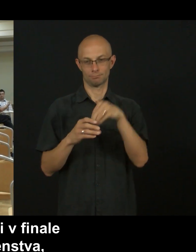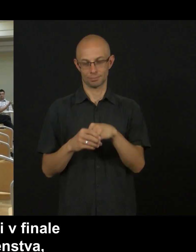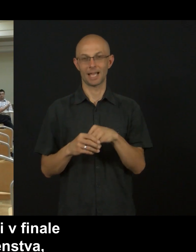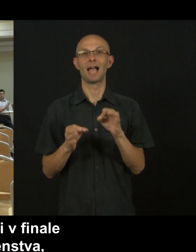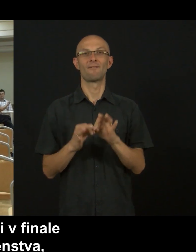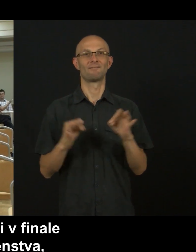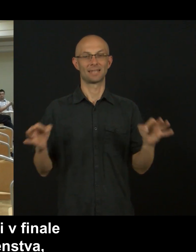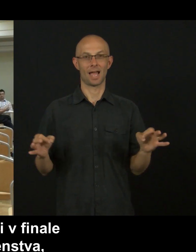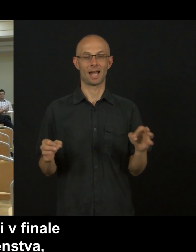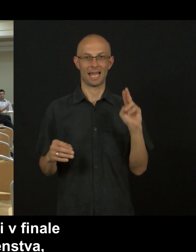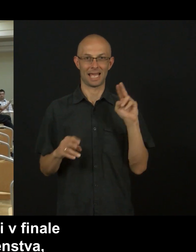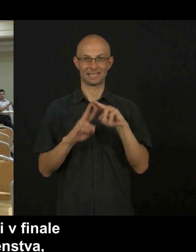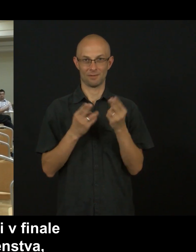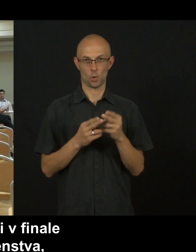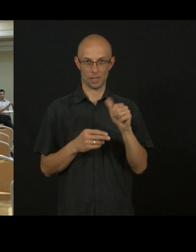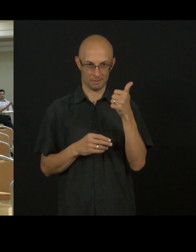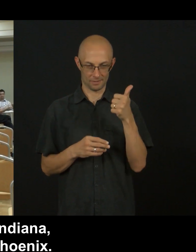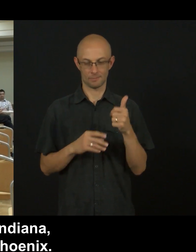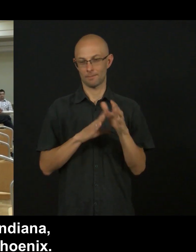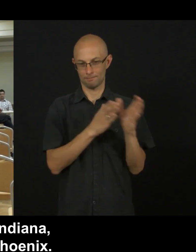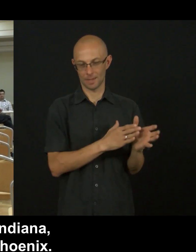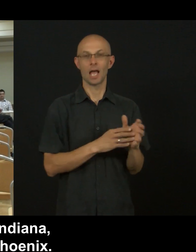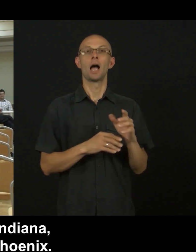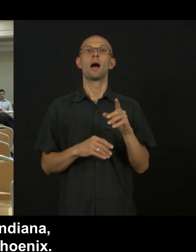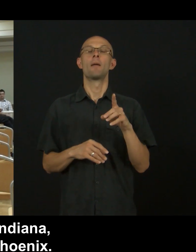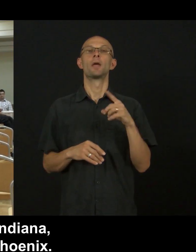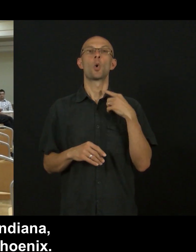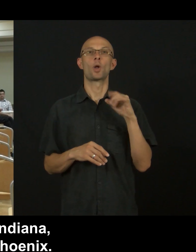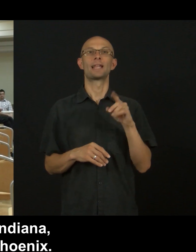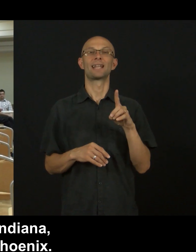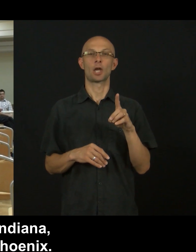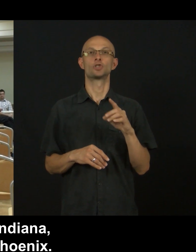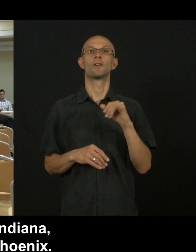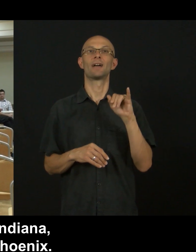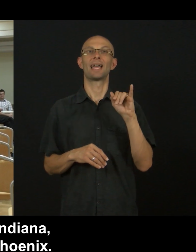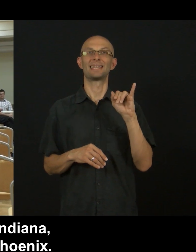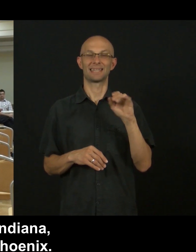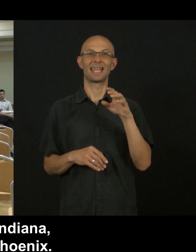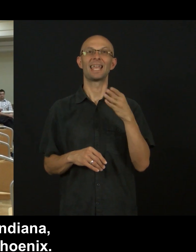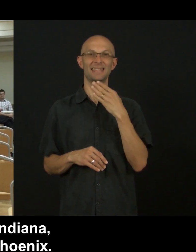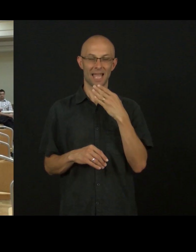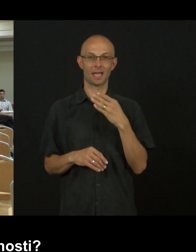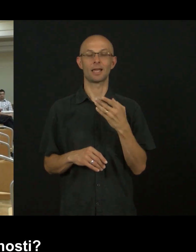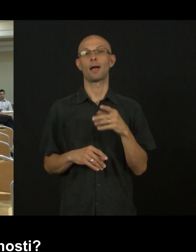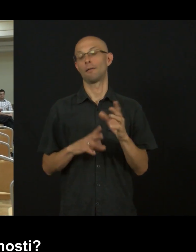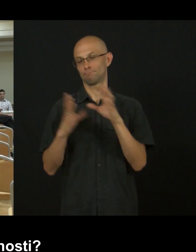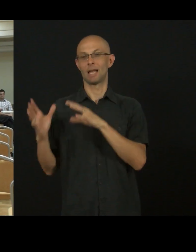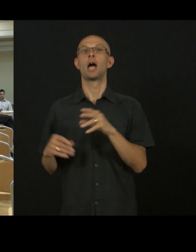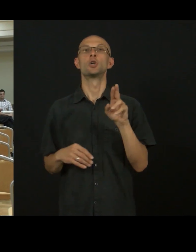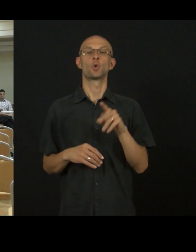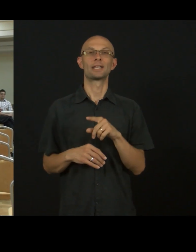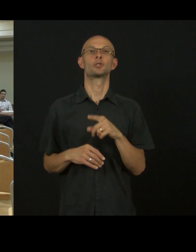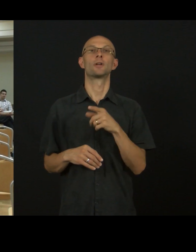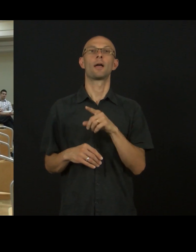uvrsti v finale svetovnega prvenstva. Goran Dragić v Indiana, Zoran Dragić v Phoenix Suns. Kakšne so to